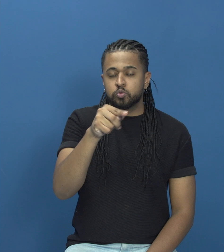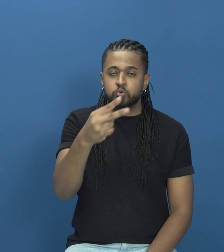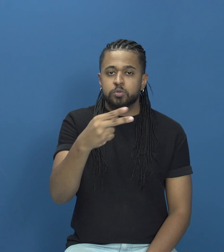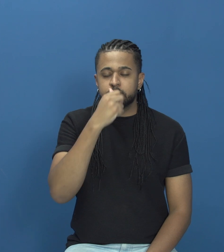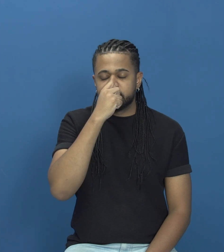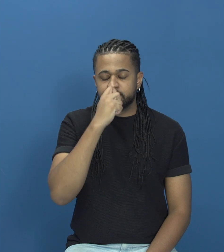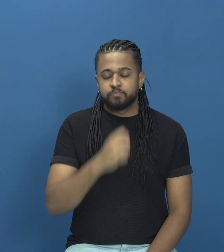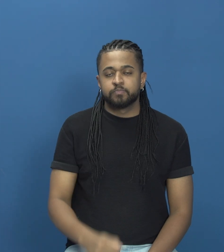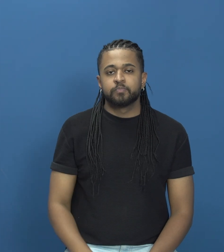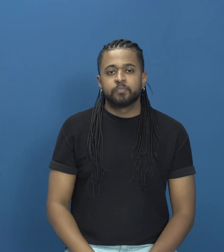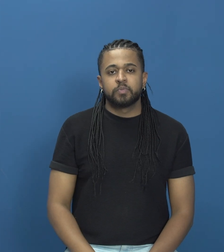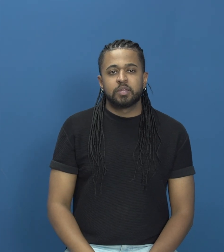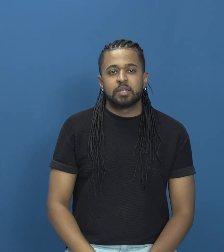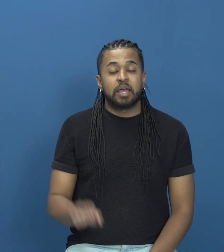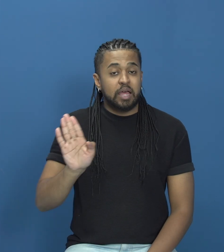5.2.2.